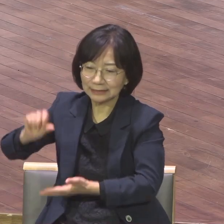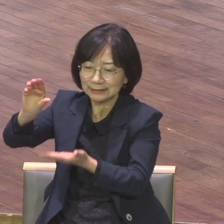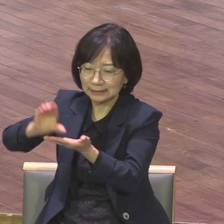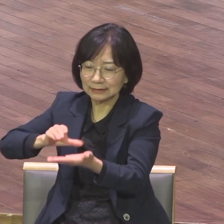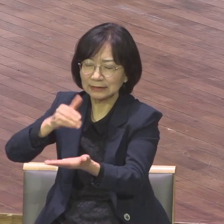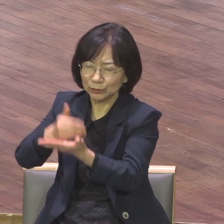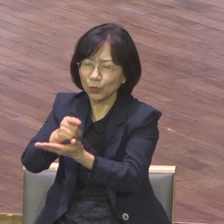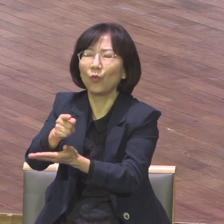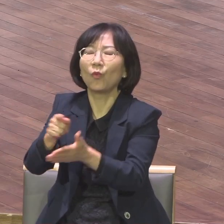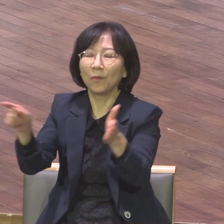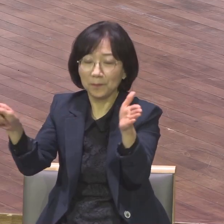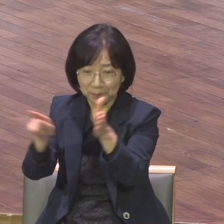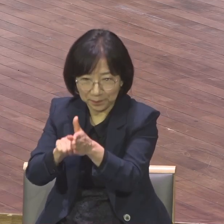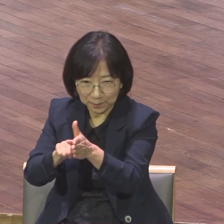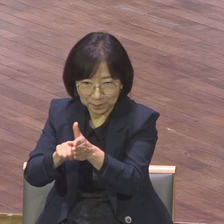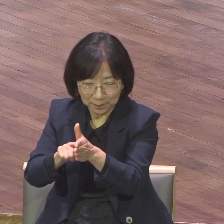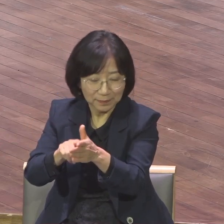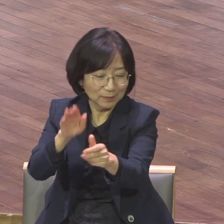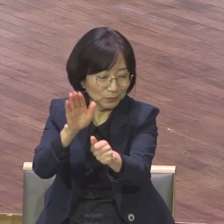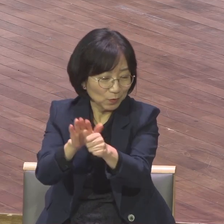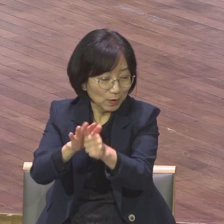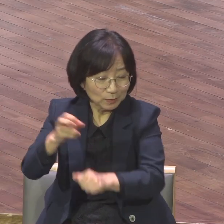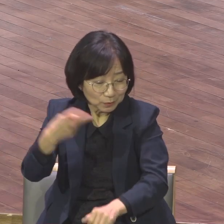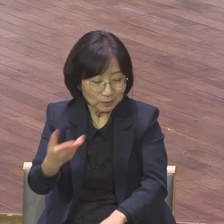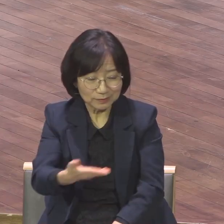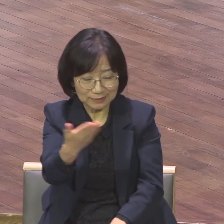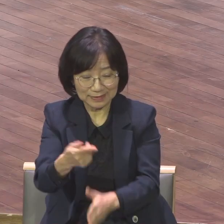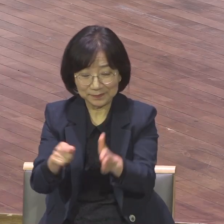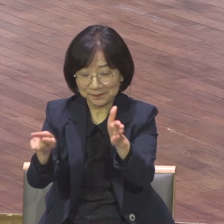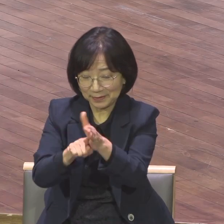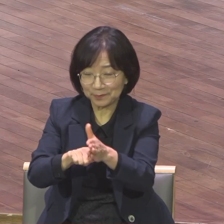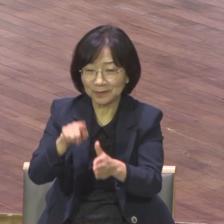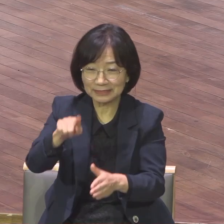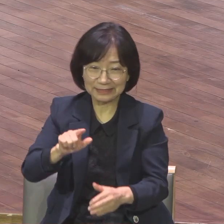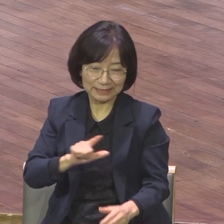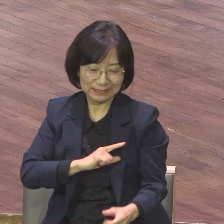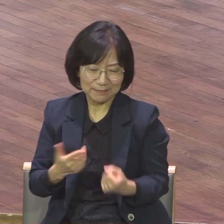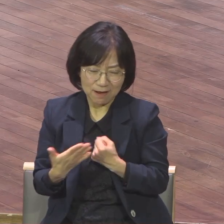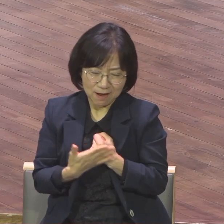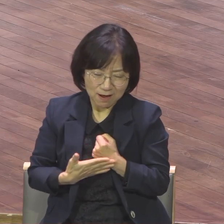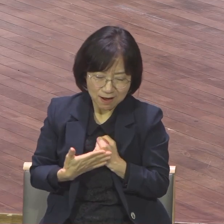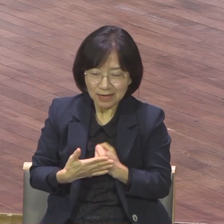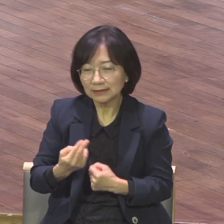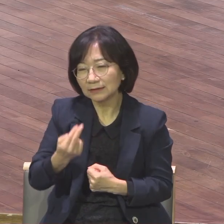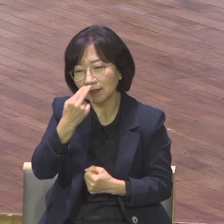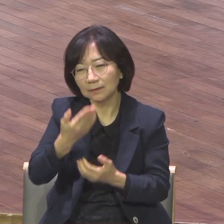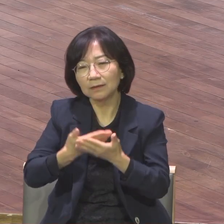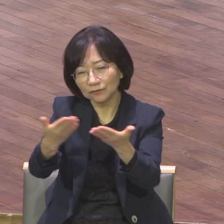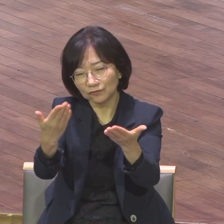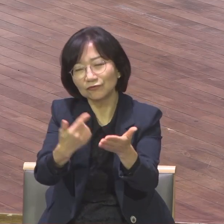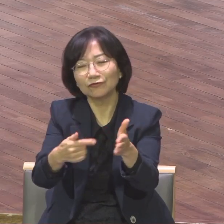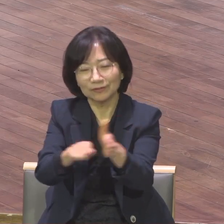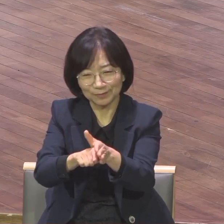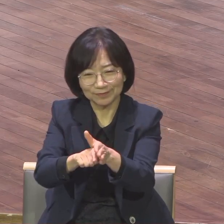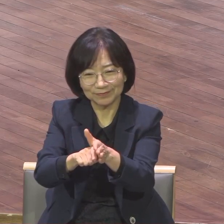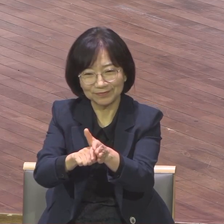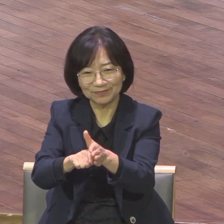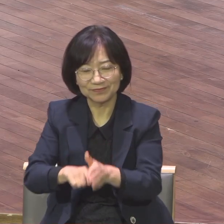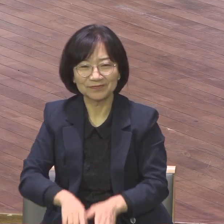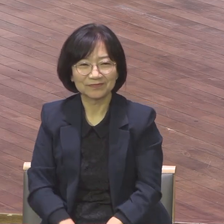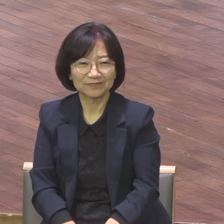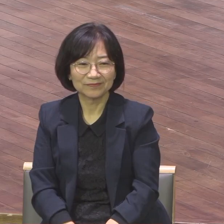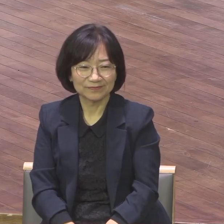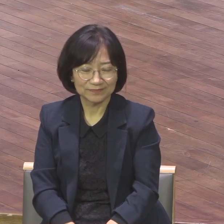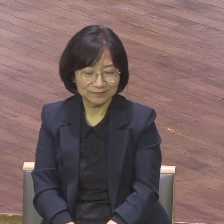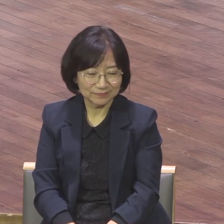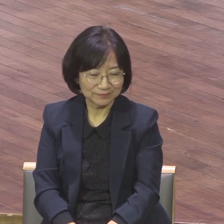하려 하며 또 너희로 믿고 그 이름을 힘입어 생명을 얻게 하려 함이라.